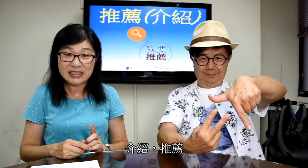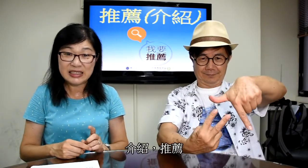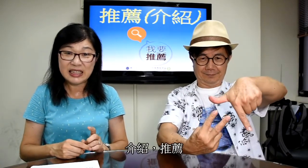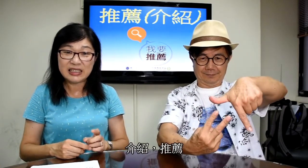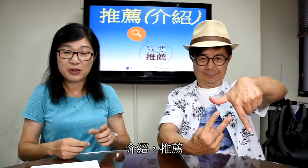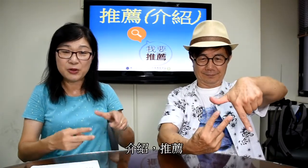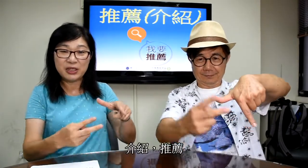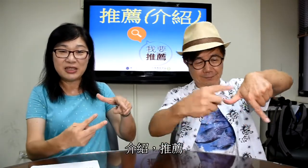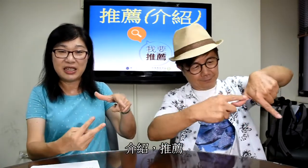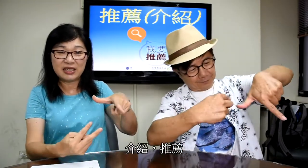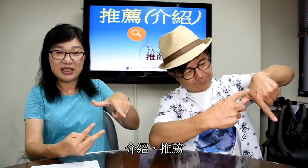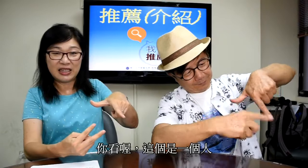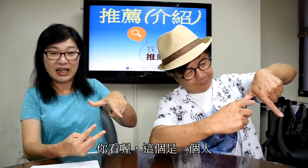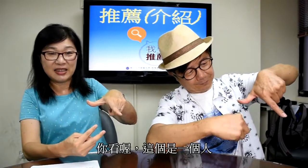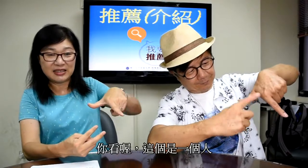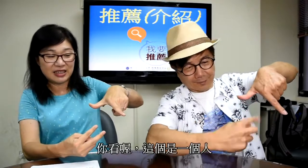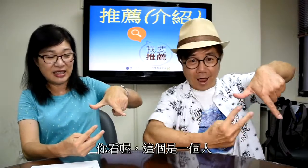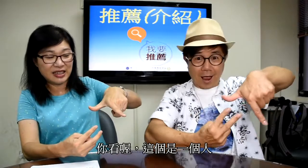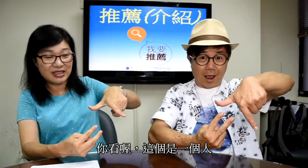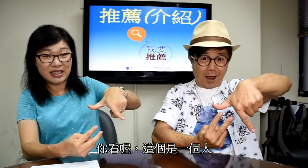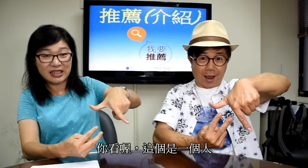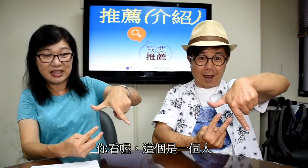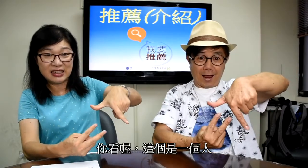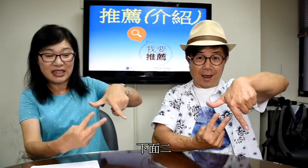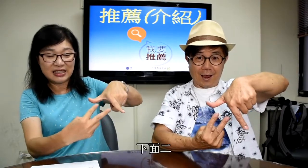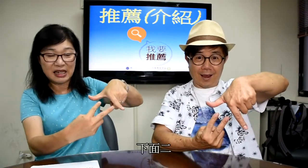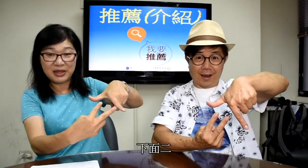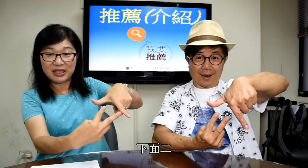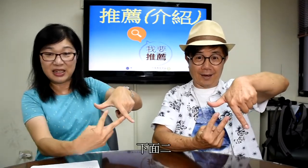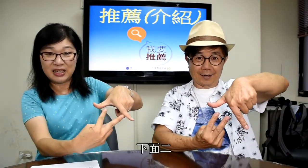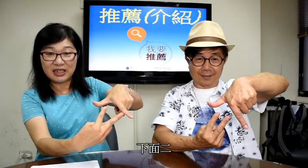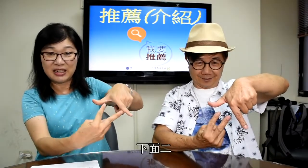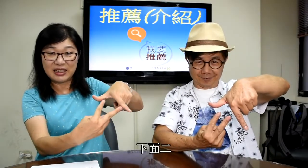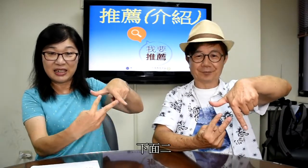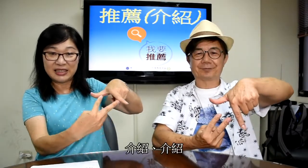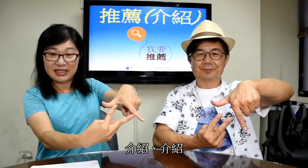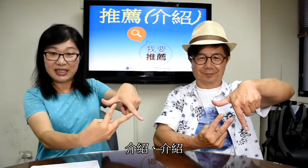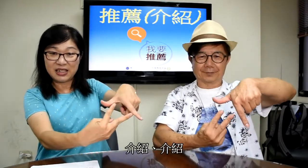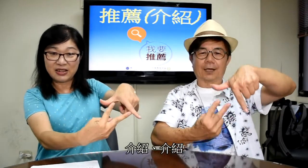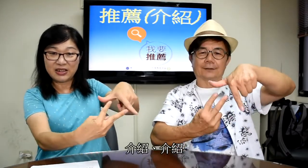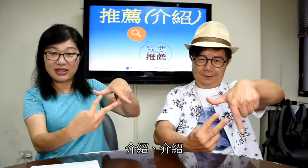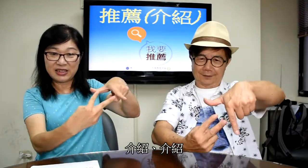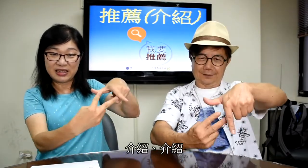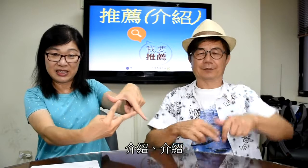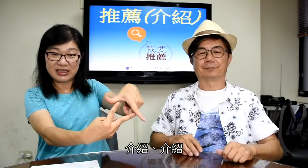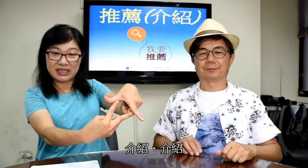介绍推荐，你看哦，这个是一个人，下面二，介绍，介绍。